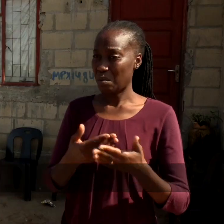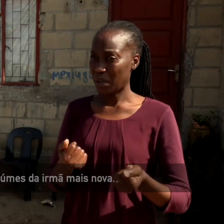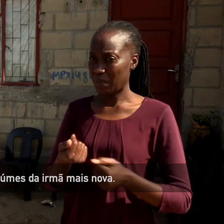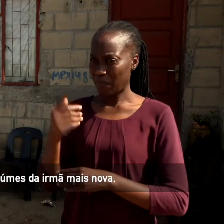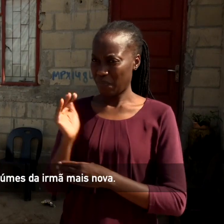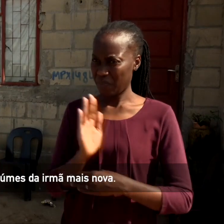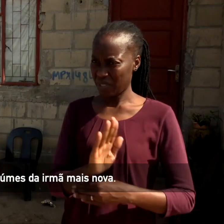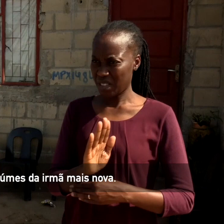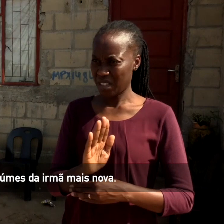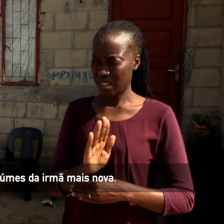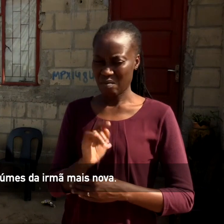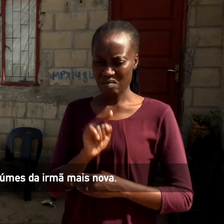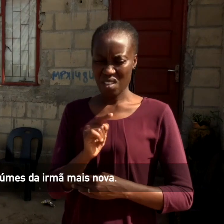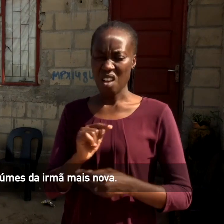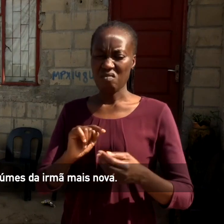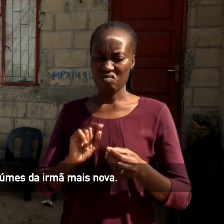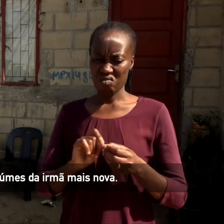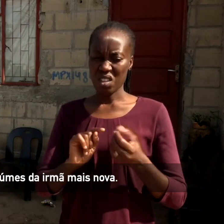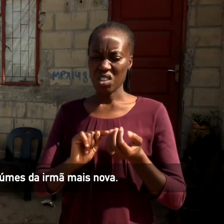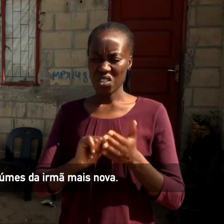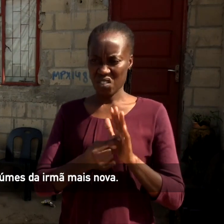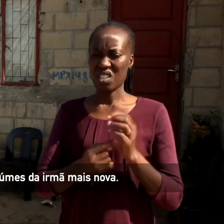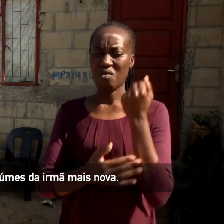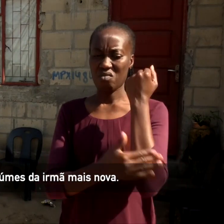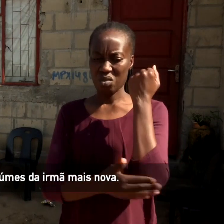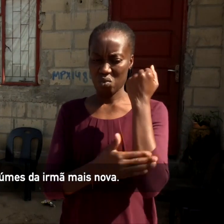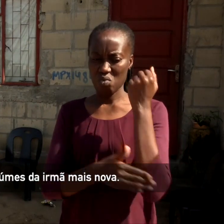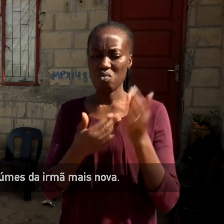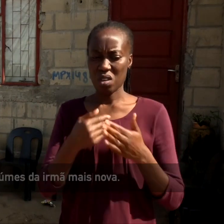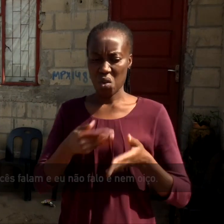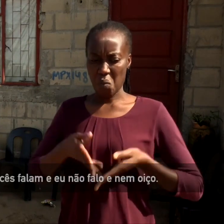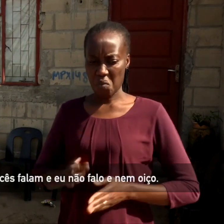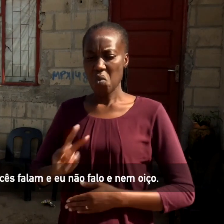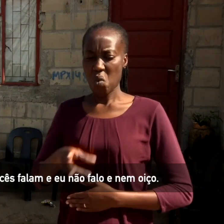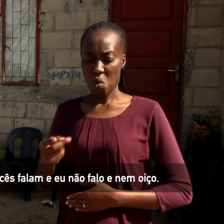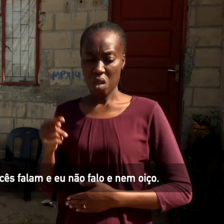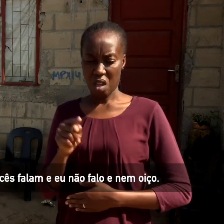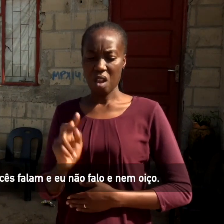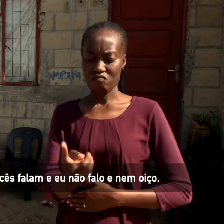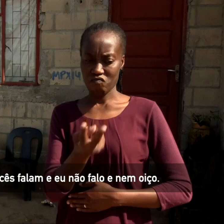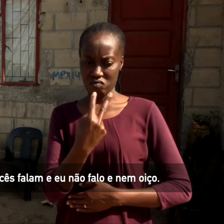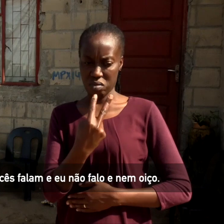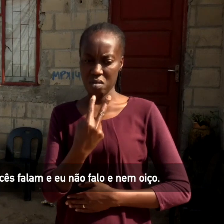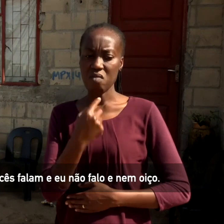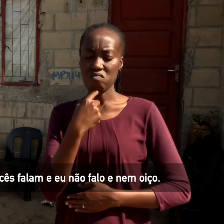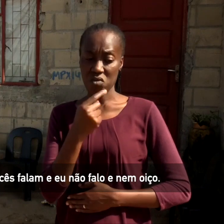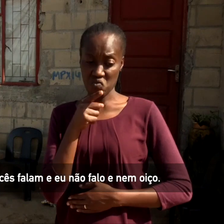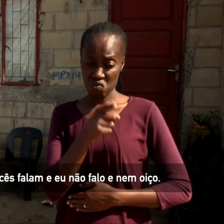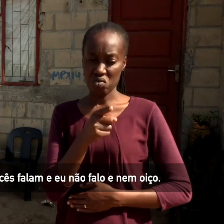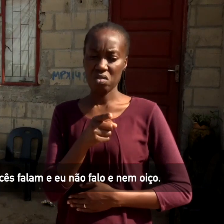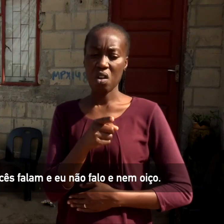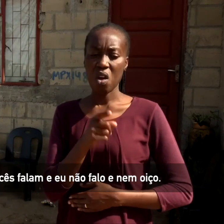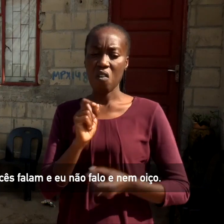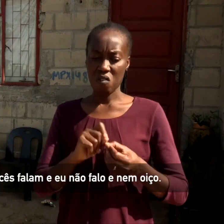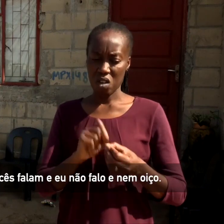Às vezes sente-se ciumenta por causa daquela mais nova que eu tenho. Ela costuma dizer que você e ela